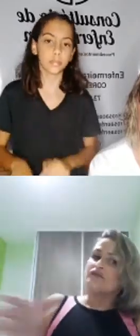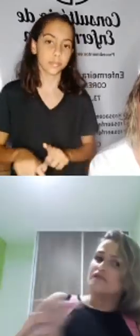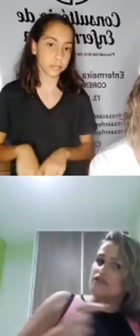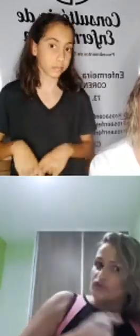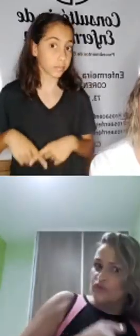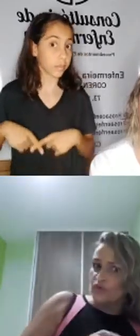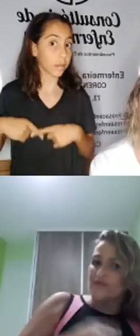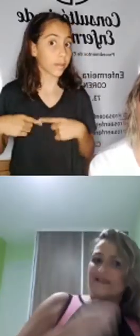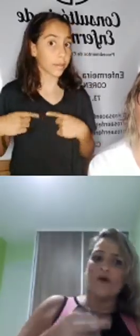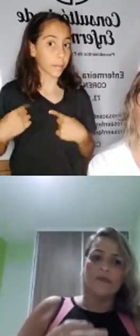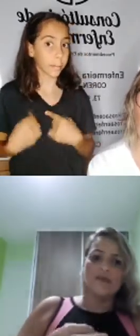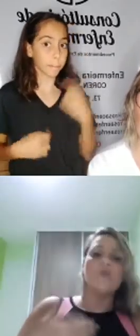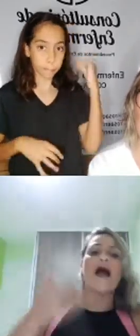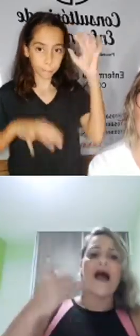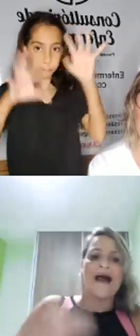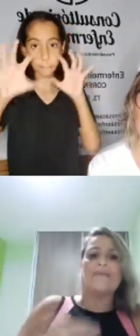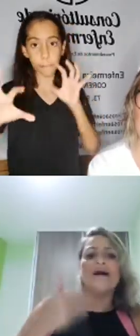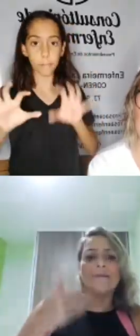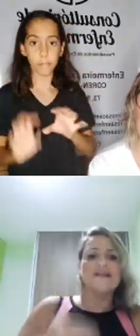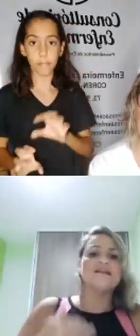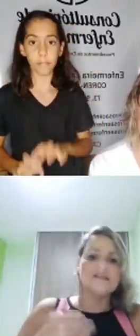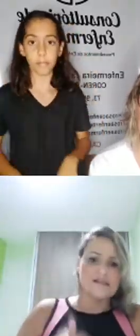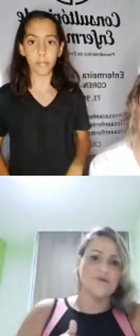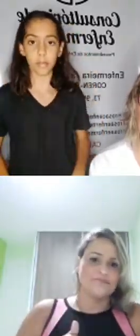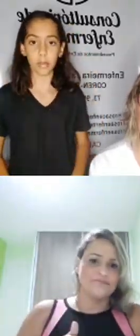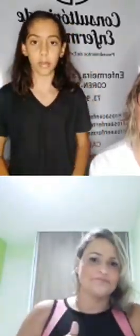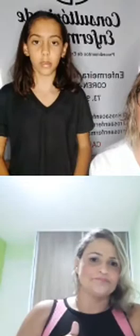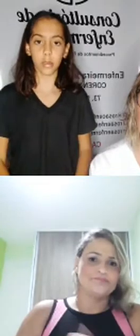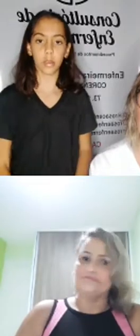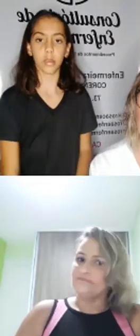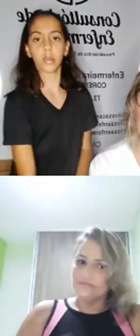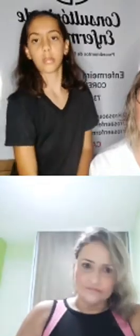maioria dos estudos recomendam a amamentação.